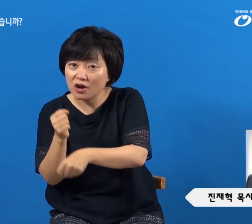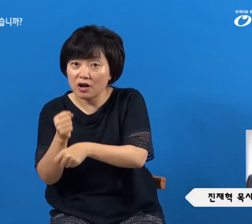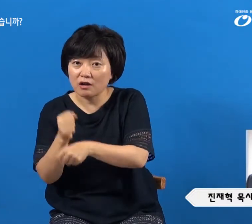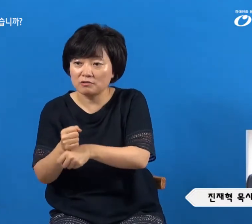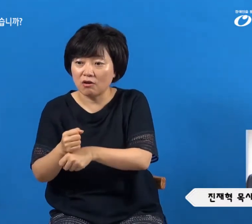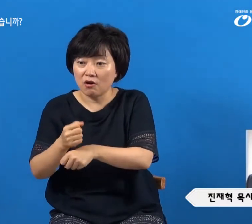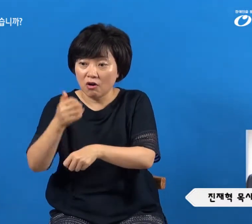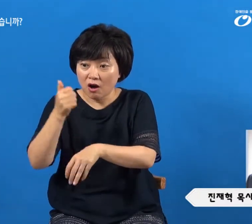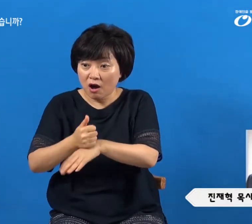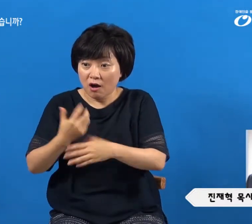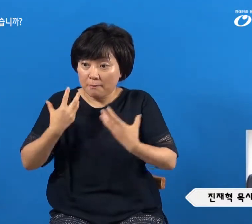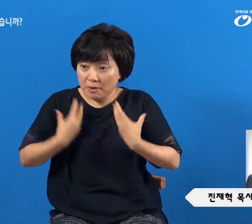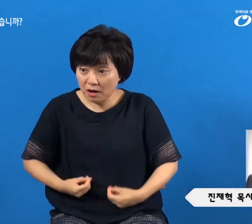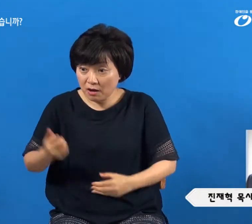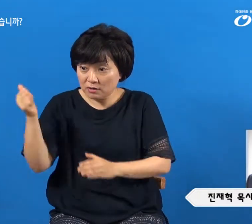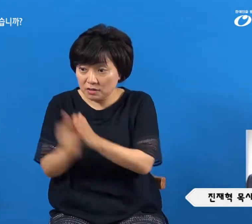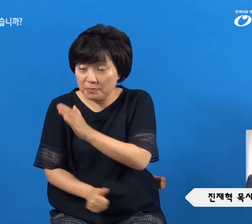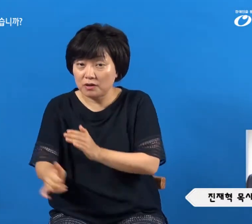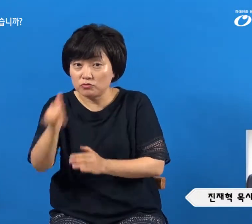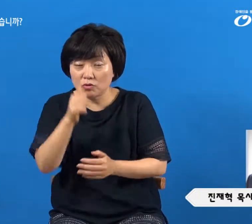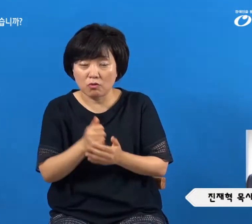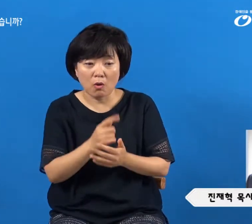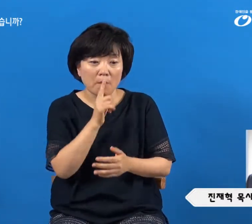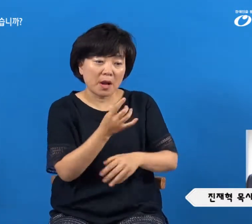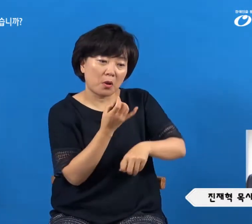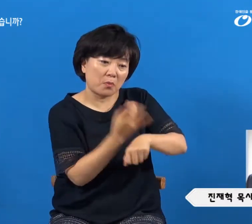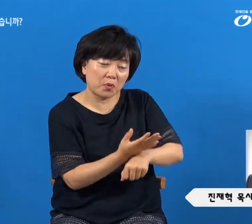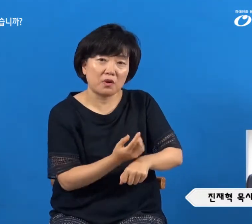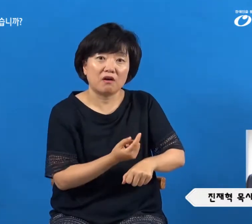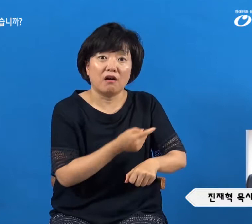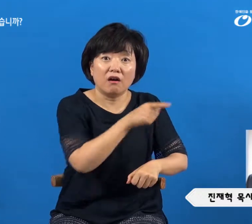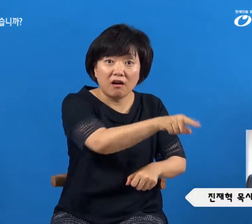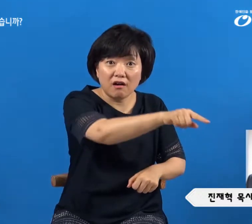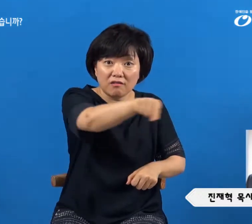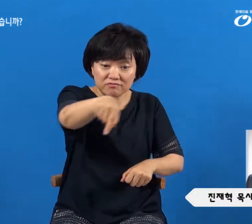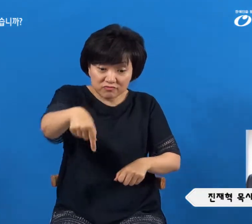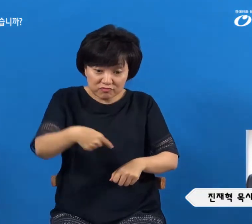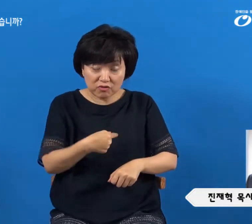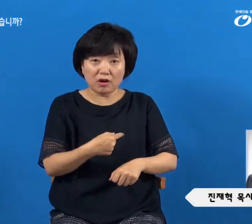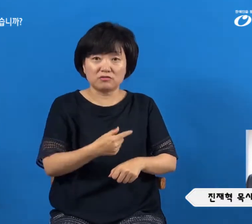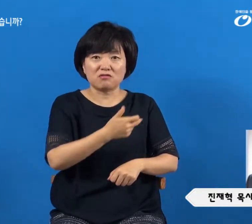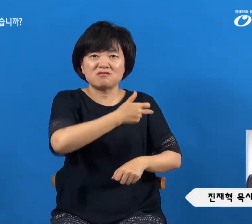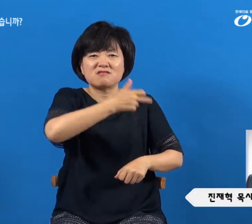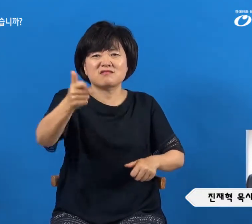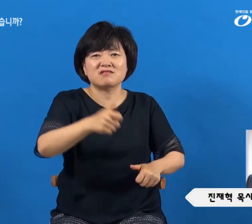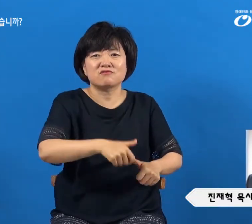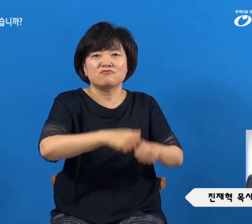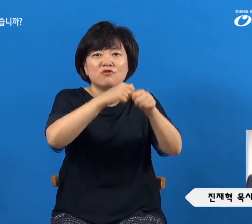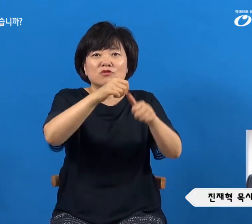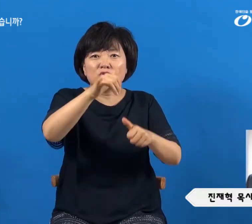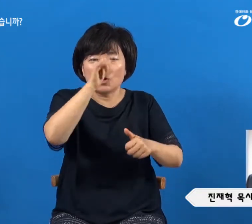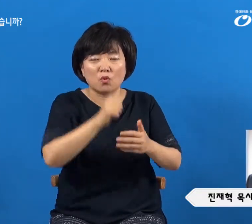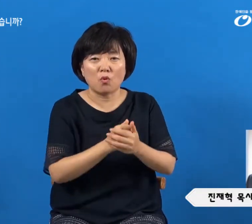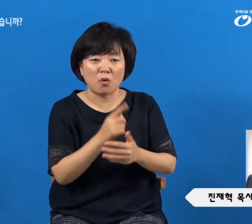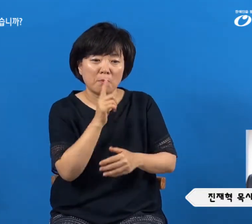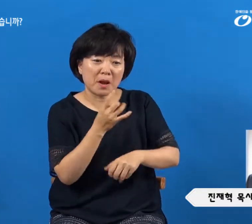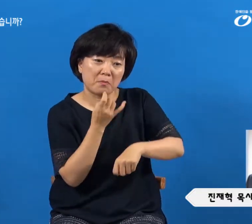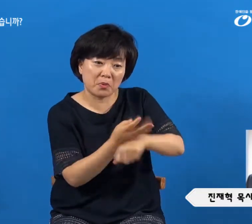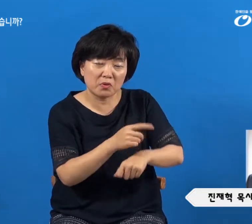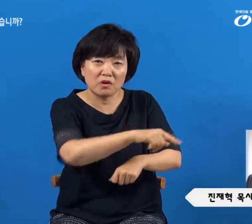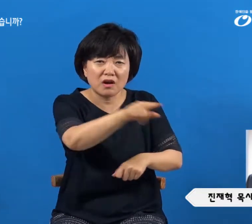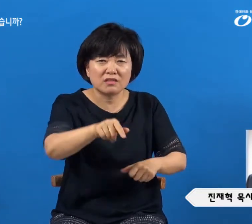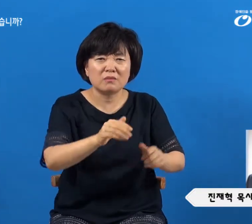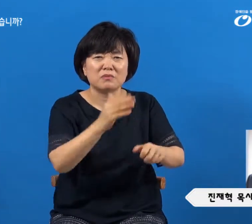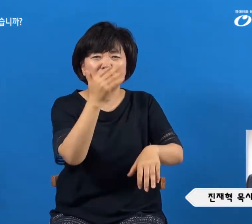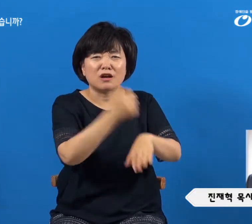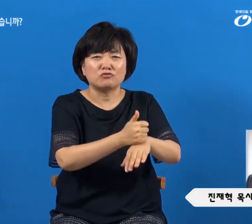수도 있고 말 한마디가 구렁텅이에서 끌어올리는 밧줄의 구원의 역할을 할 때도 있습니다.